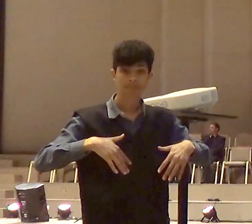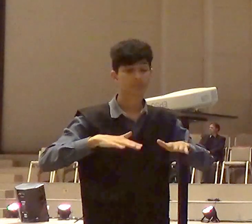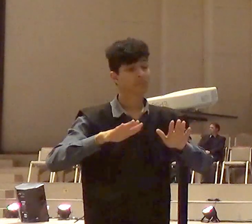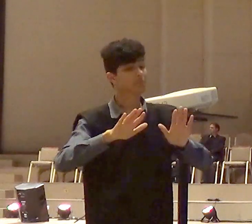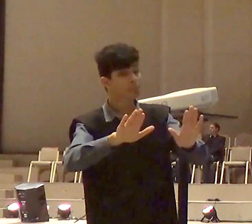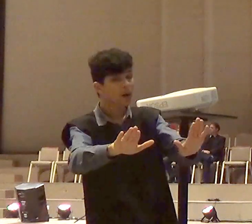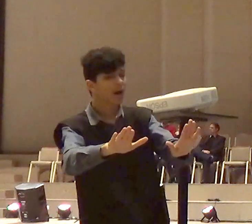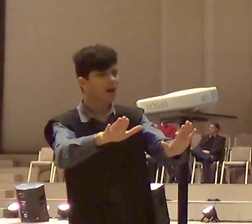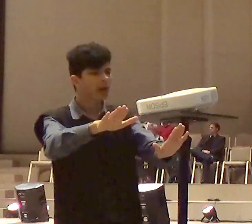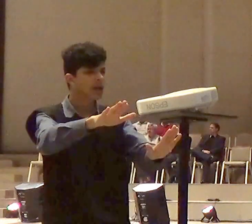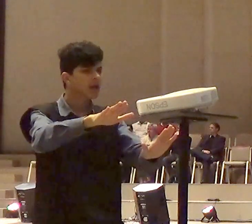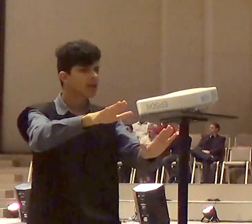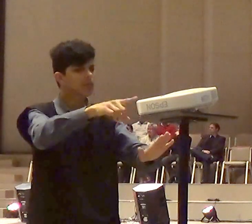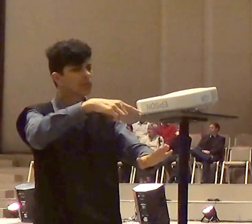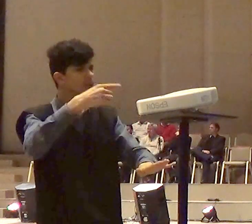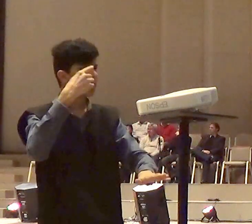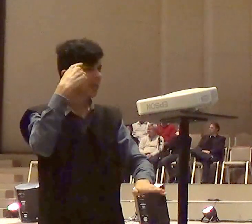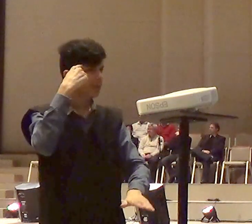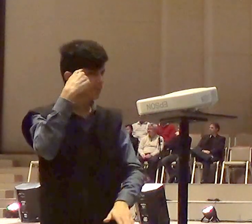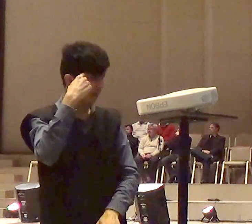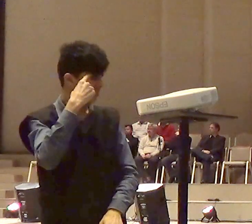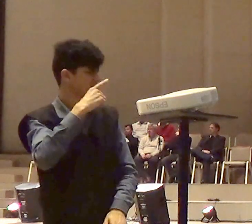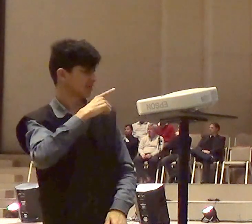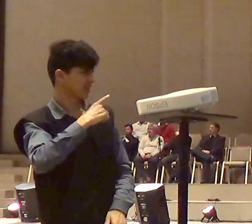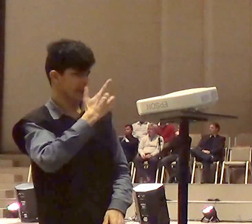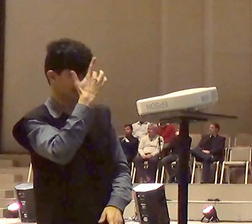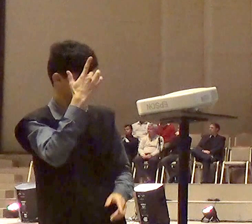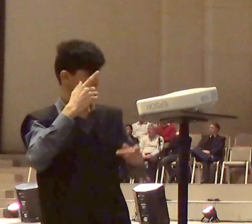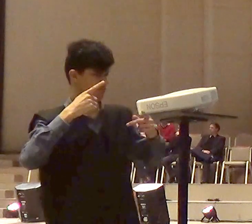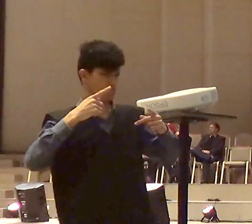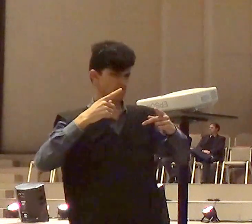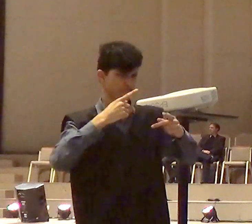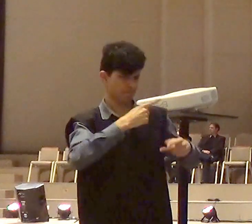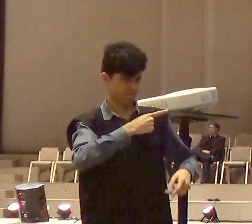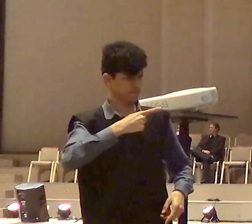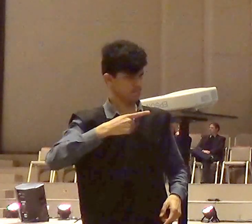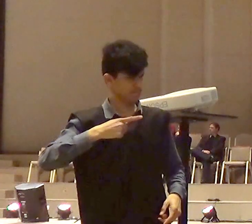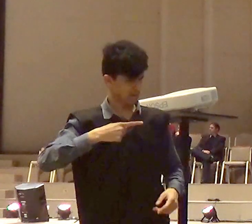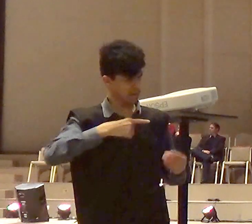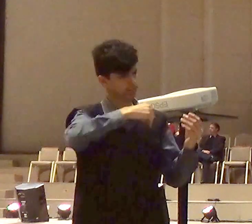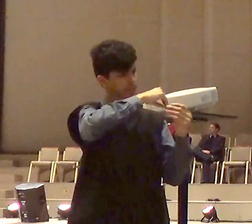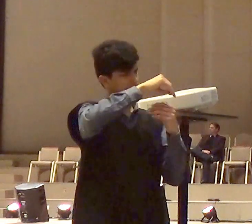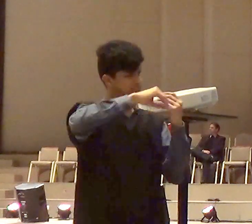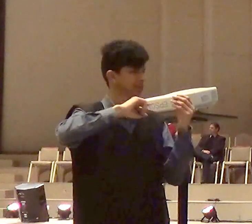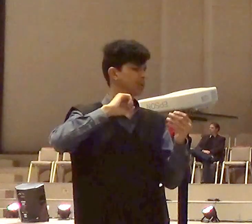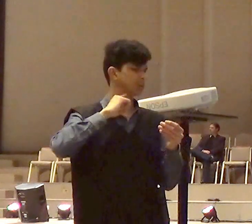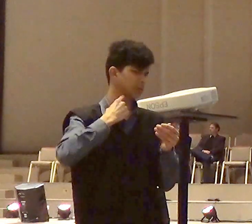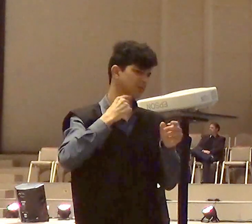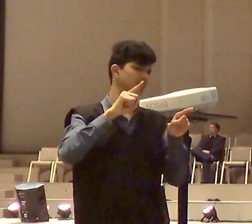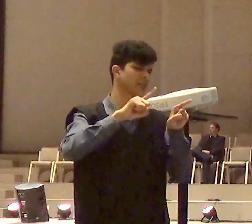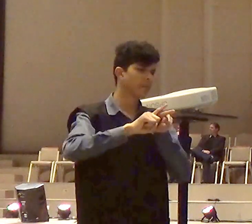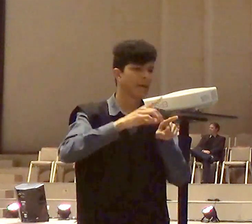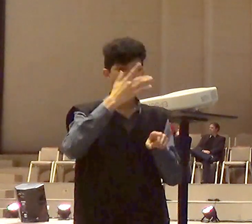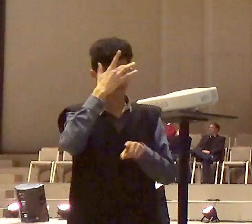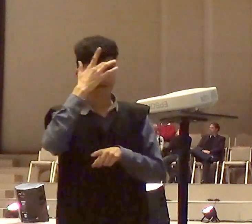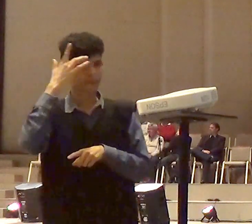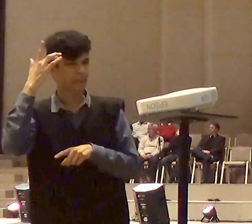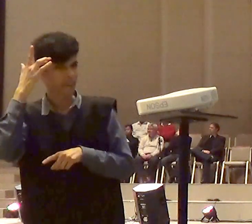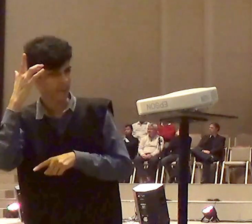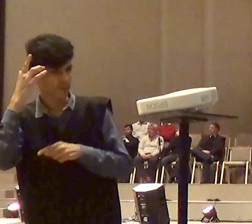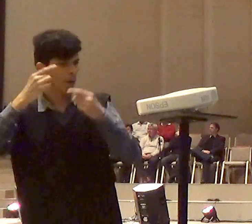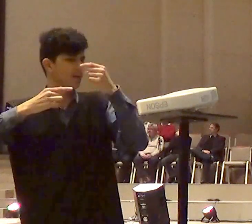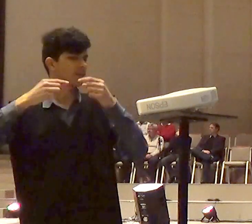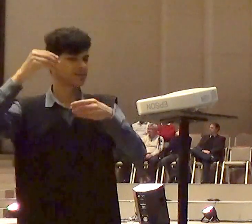Mas sabe não são só teologias que nascem assim filosofias nascem assim